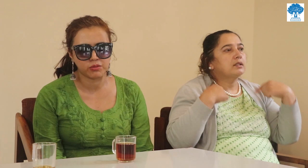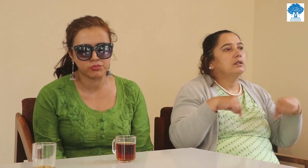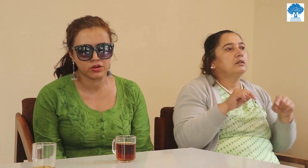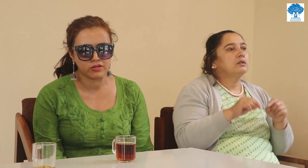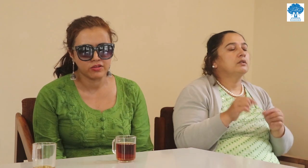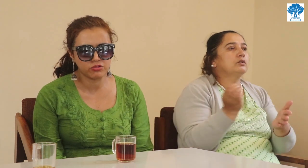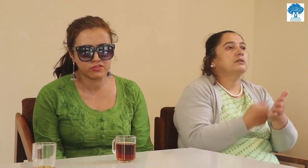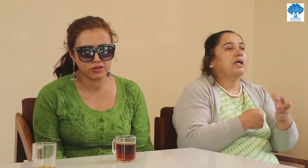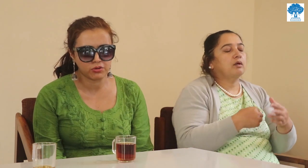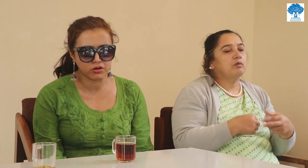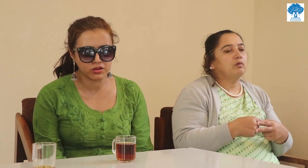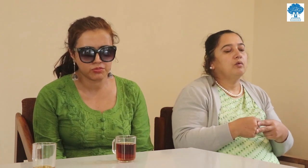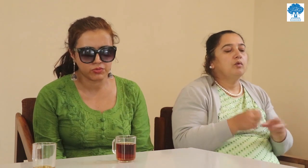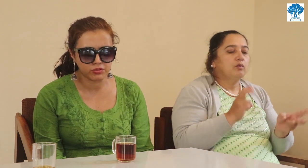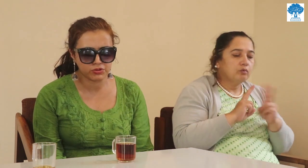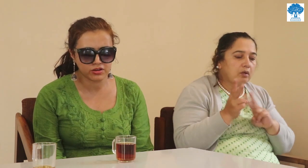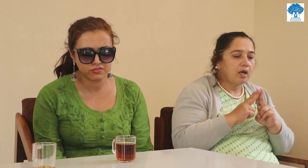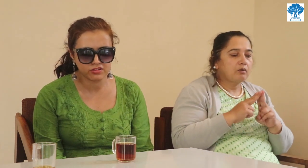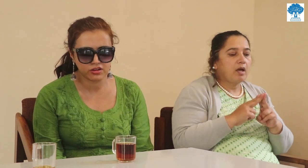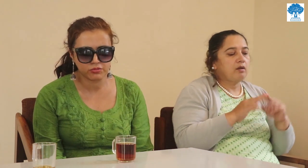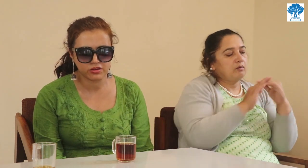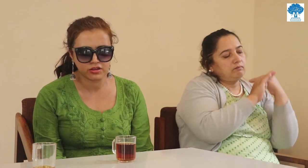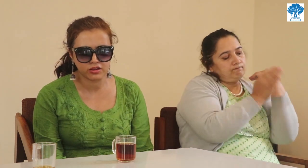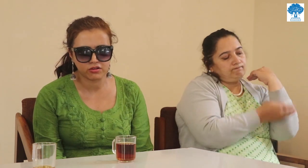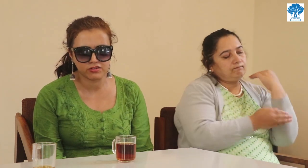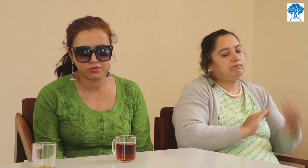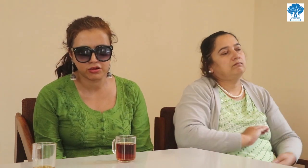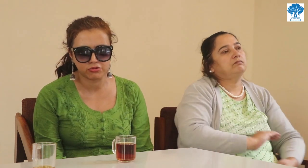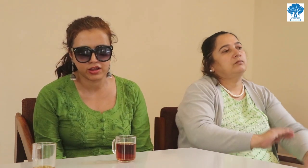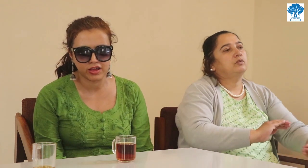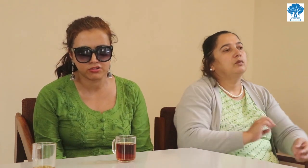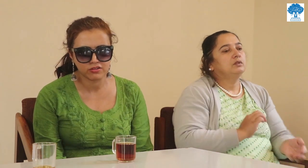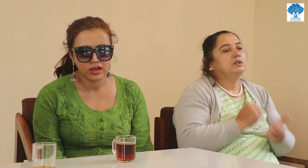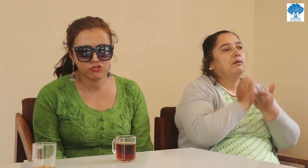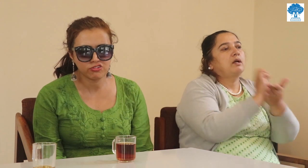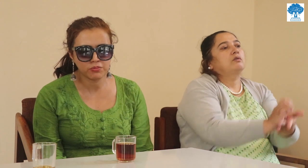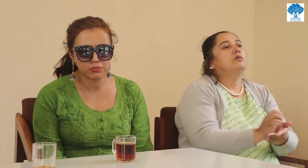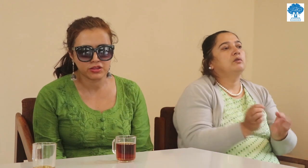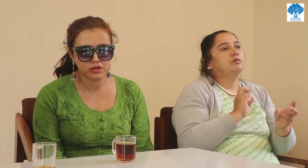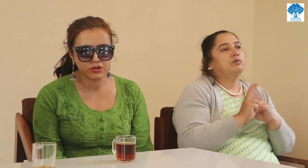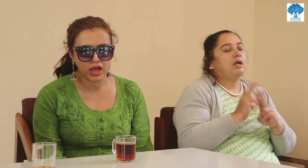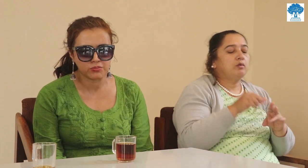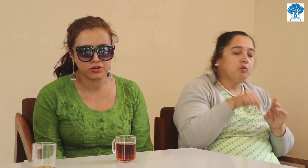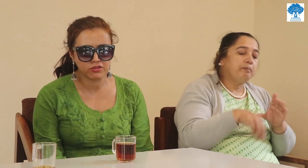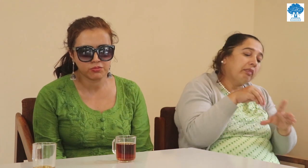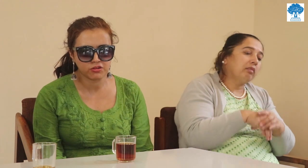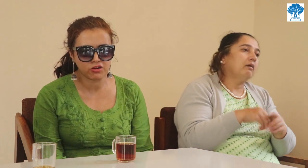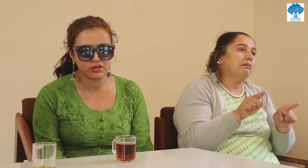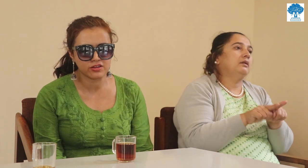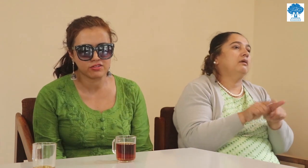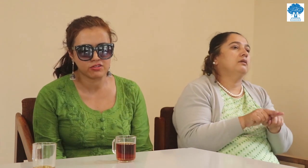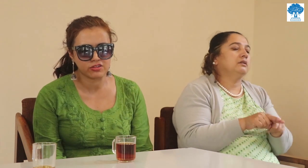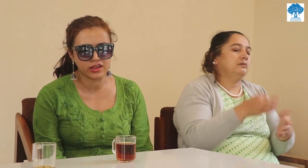रेकर्डको कुरा जुन सेवा अघि प्रेग्नेन्सी डेलिभरीदेखि लिएर अन्य सेवाको कुरा त आयो तर त्यो सेवाभित्रै पनि हामी अझै